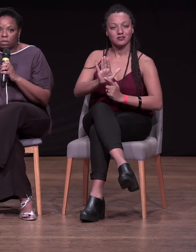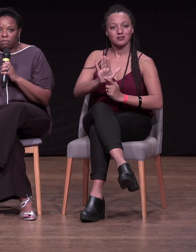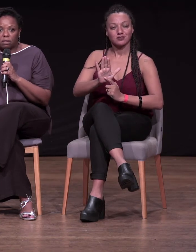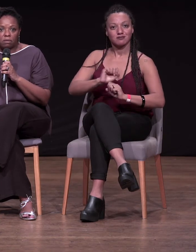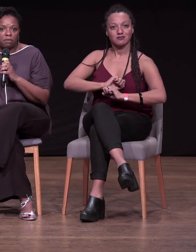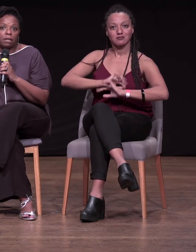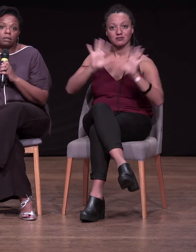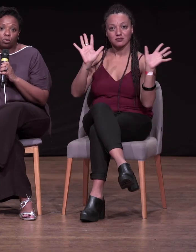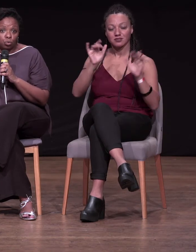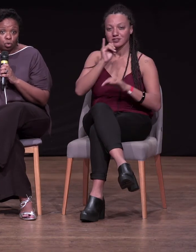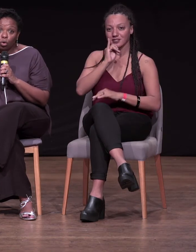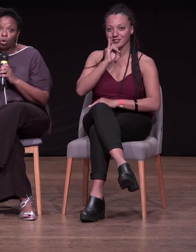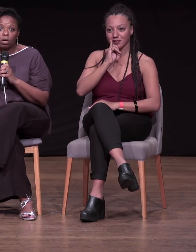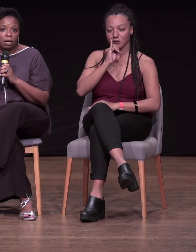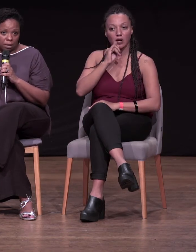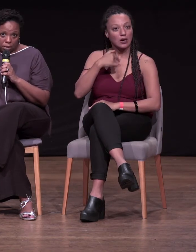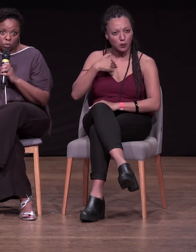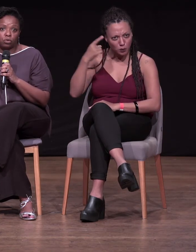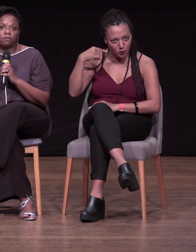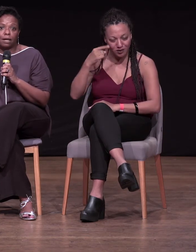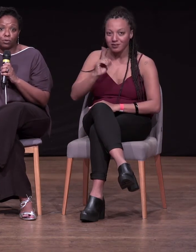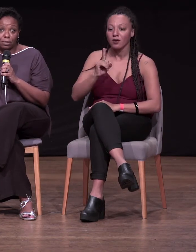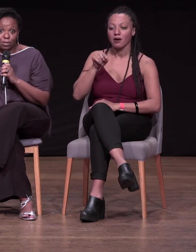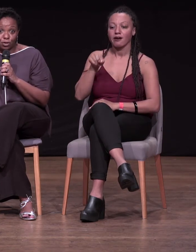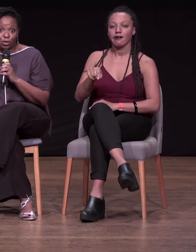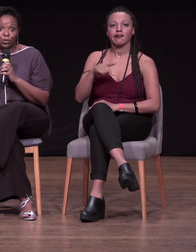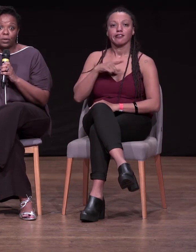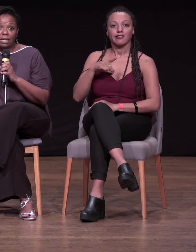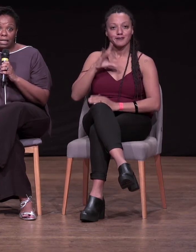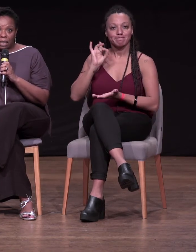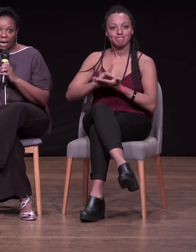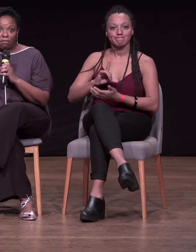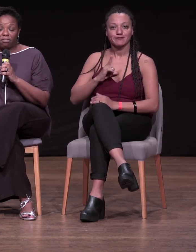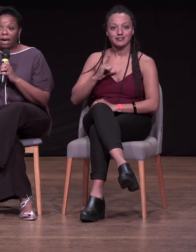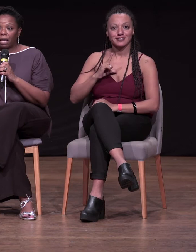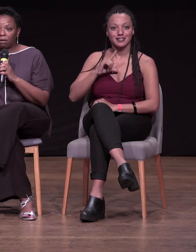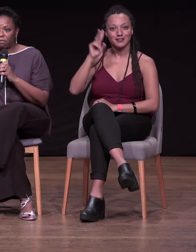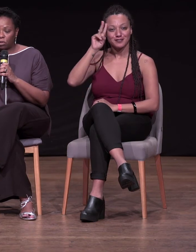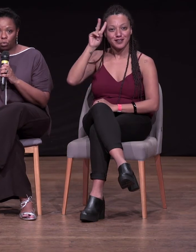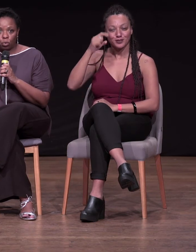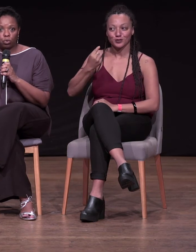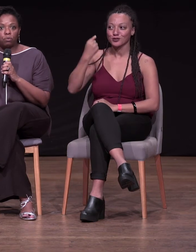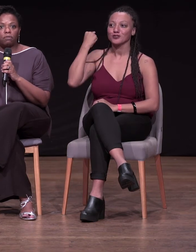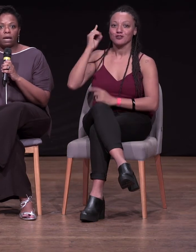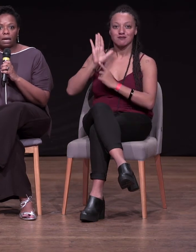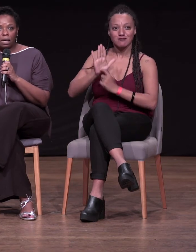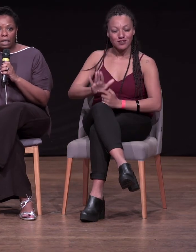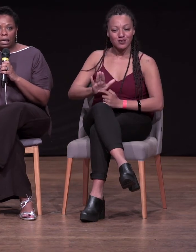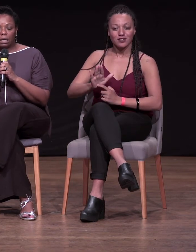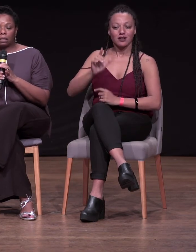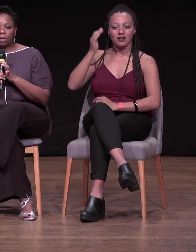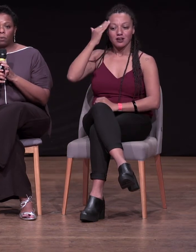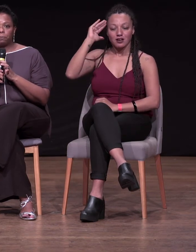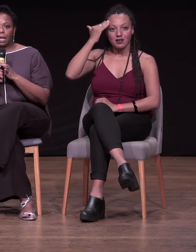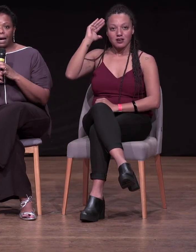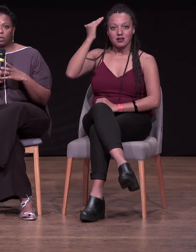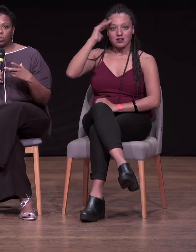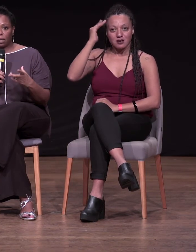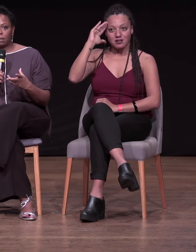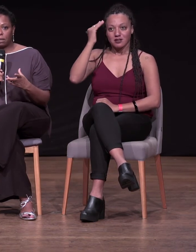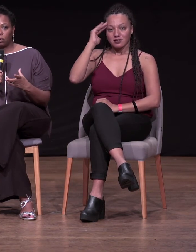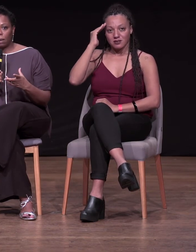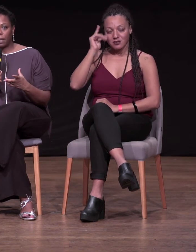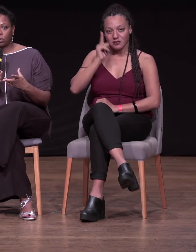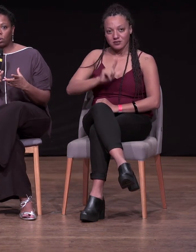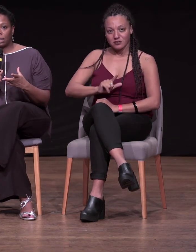materialidade. Você vê, você fala, então não estou louca, então de fato existiu, que revela, faz o outro ver. Então, acho